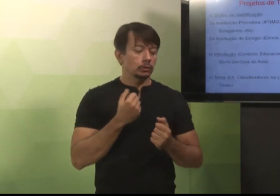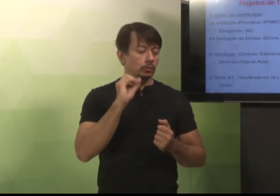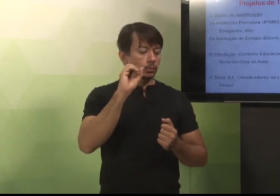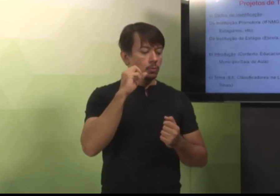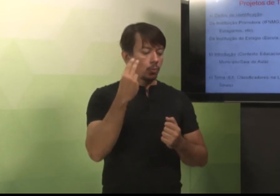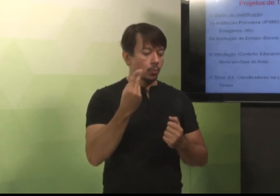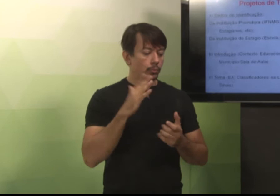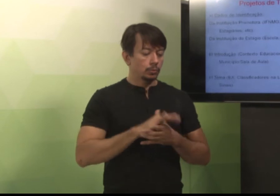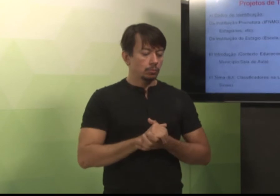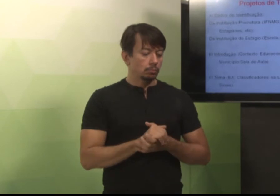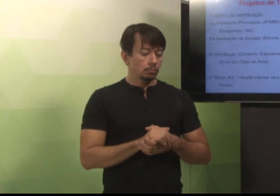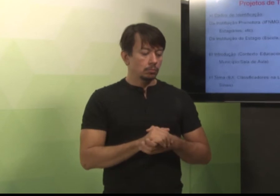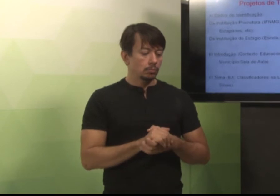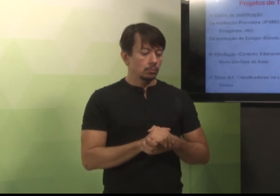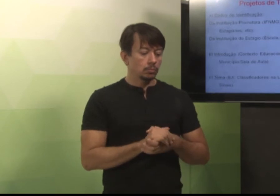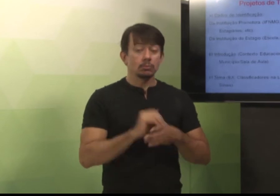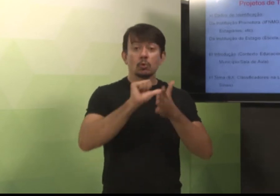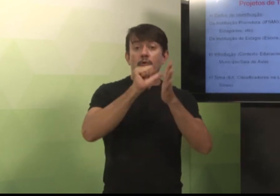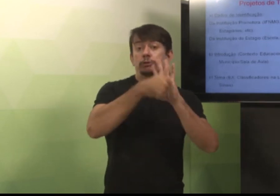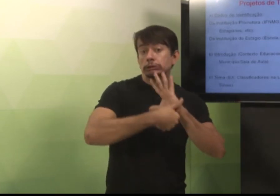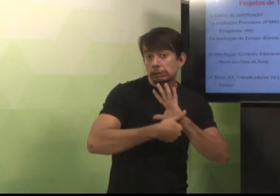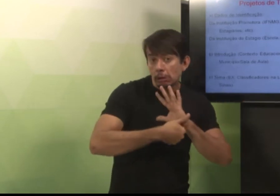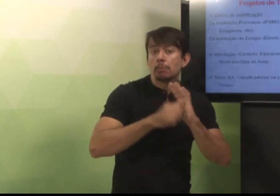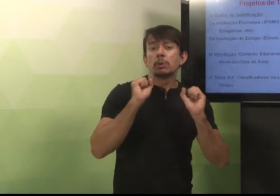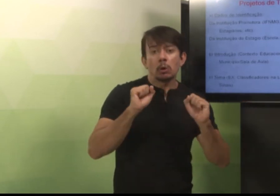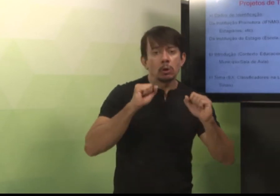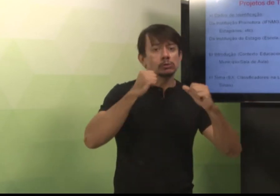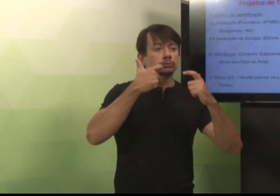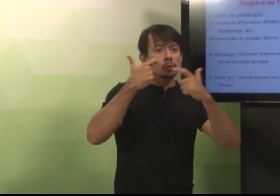biografia de pessoas surdas ou